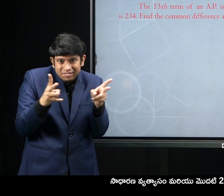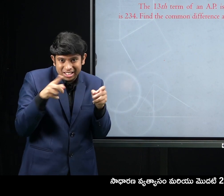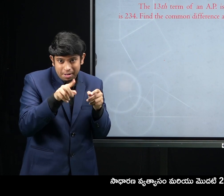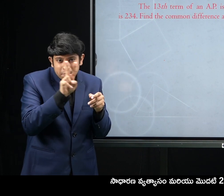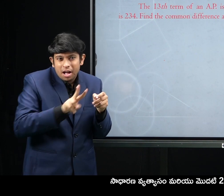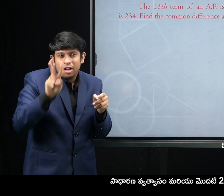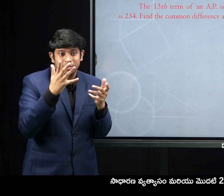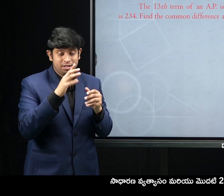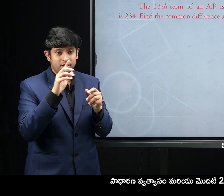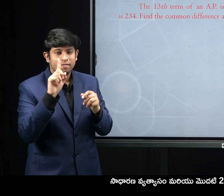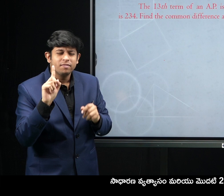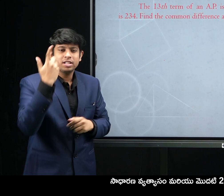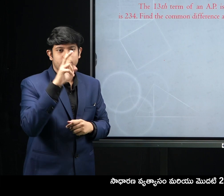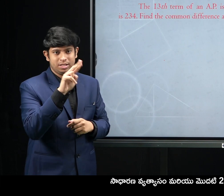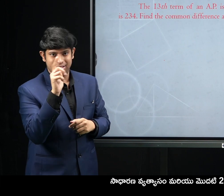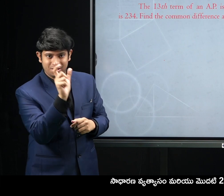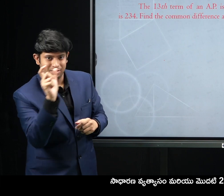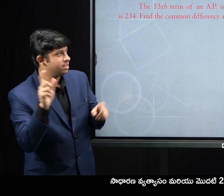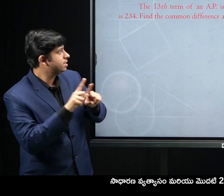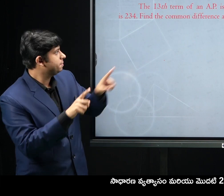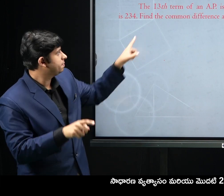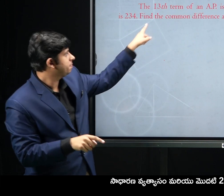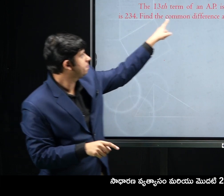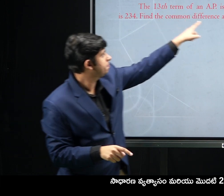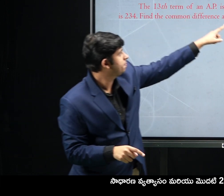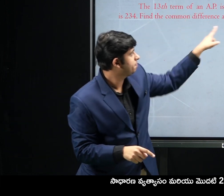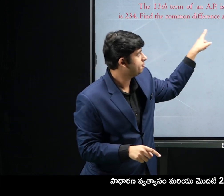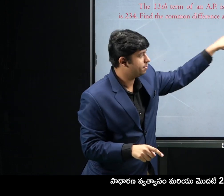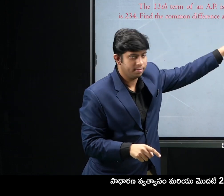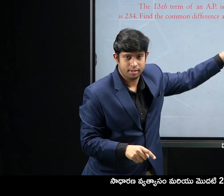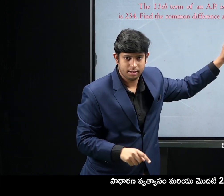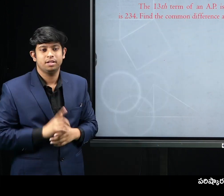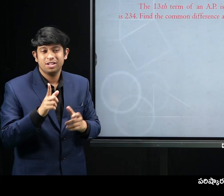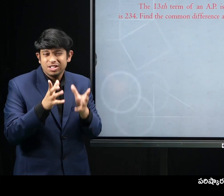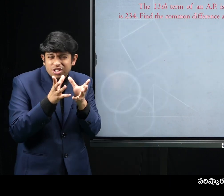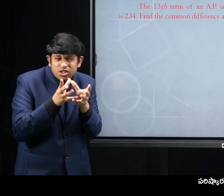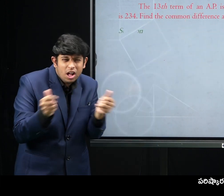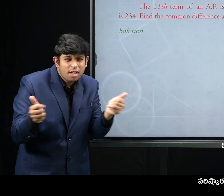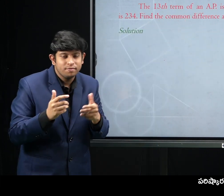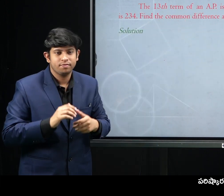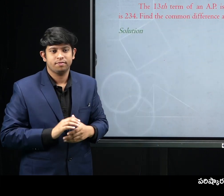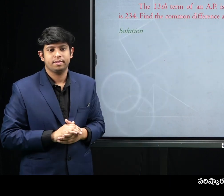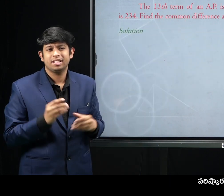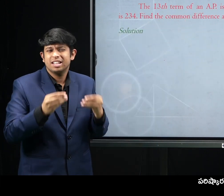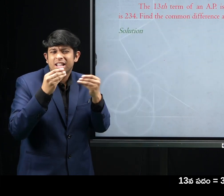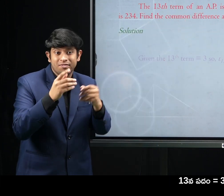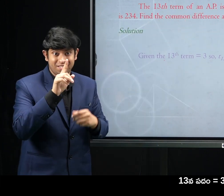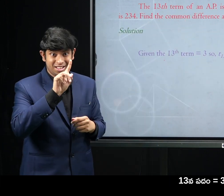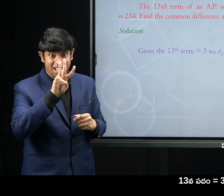సాధారణ వ్యత్యాసం మరియు మొదటి 21 పదాల మొత్తాన్ని కనుగొనండి. పరిష్కారం 13వ